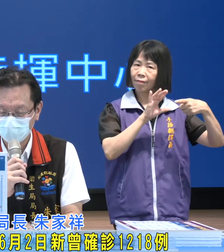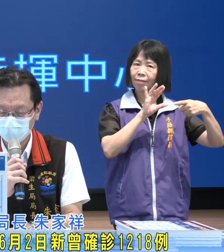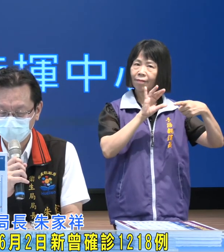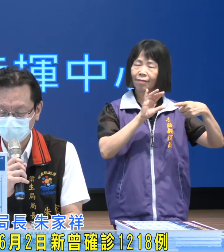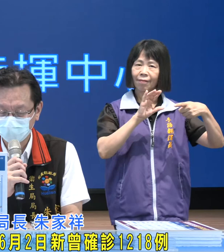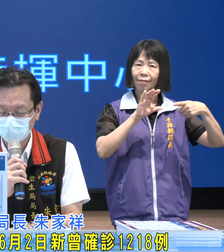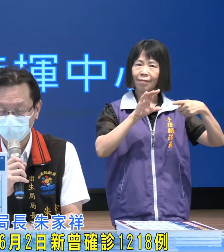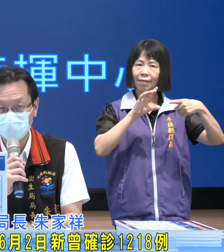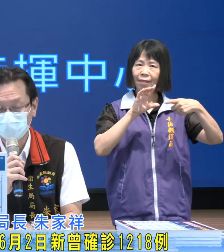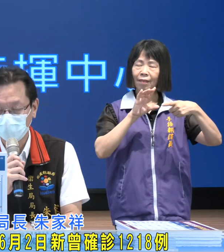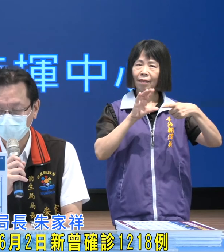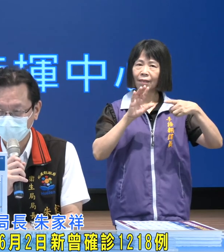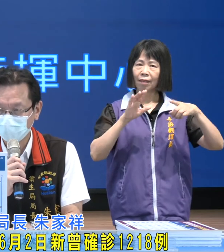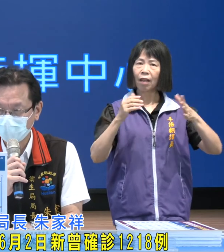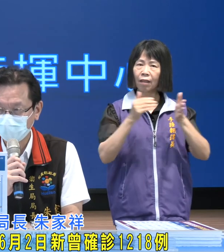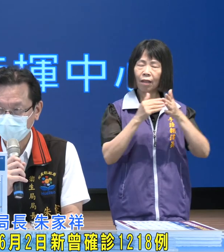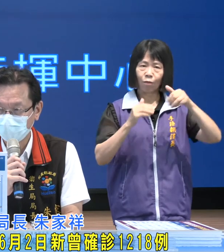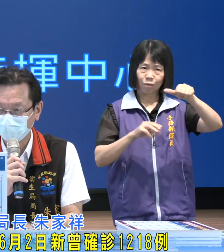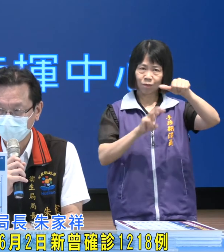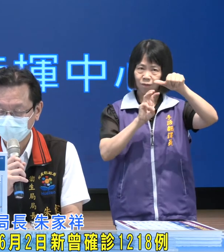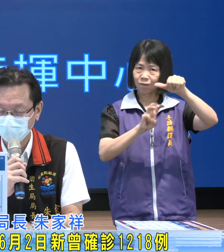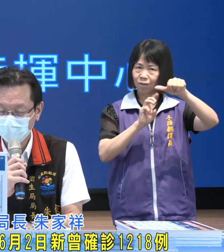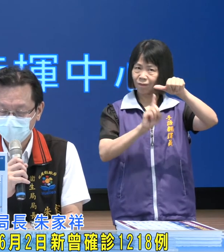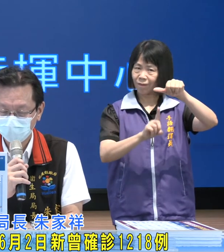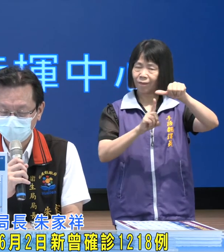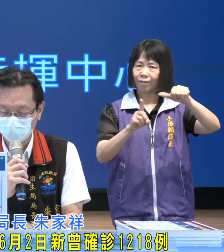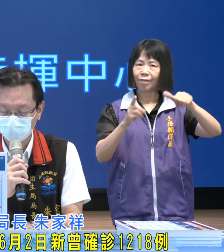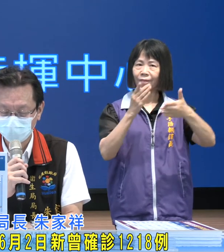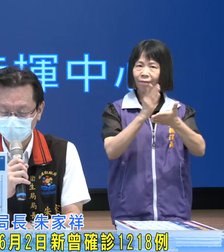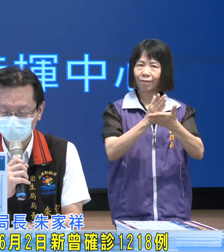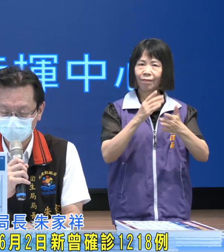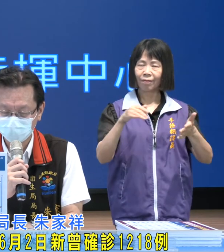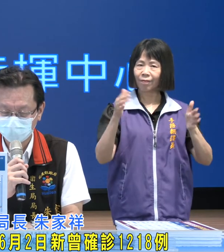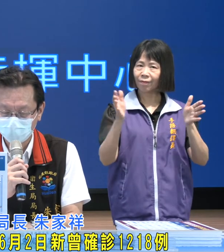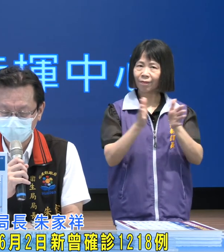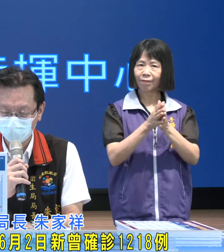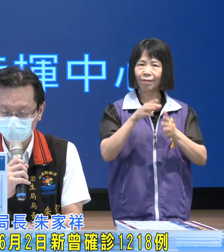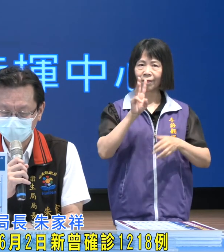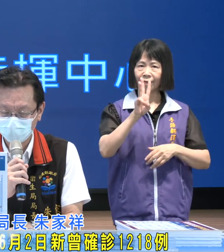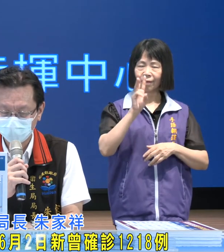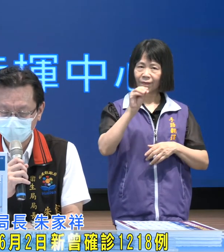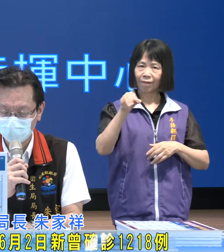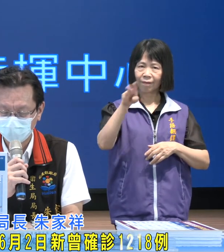是是我们到5月31号为止，总共确诊人数是